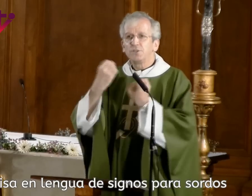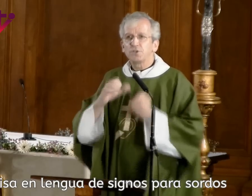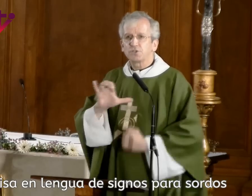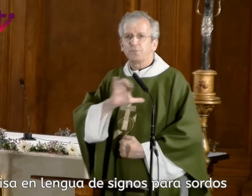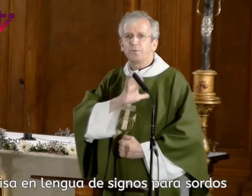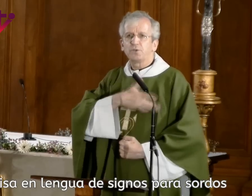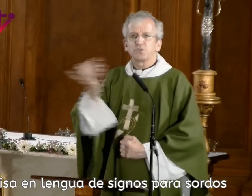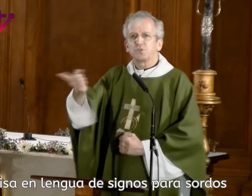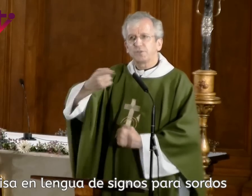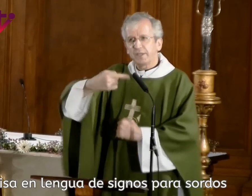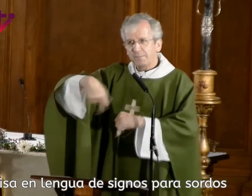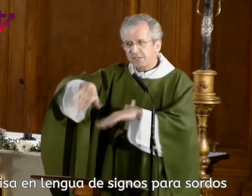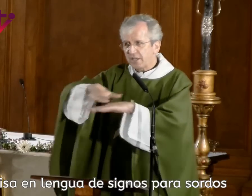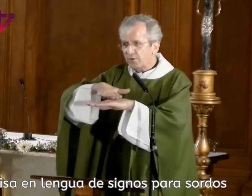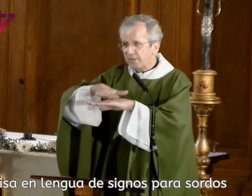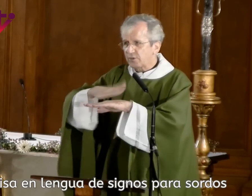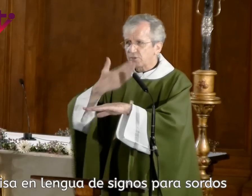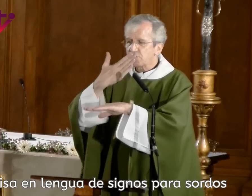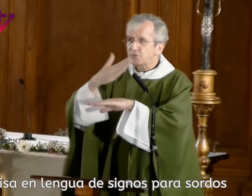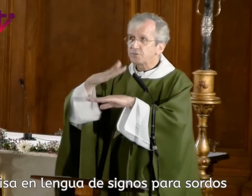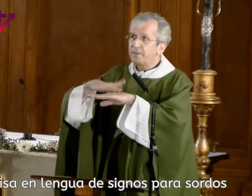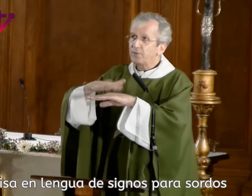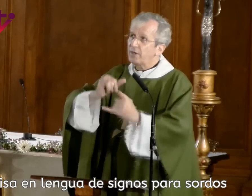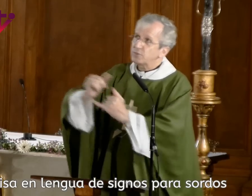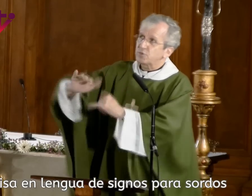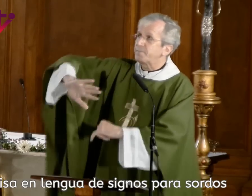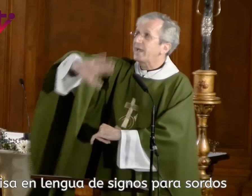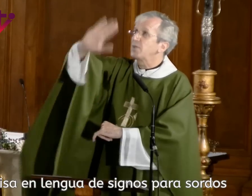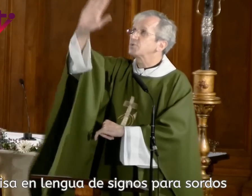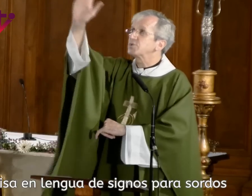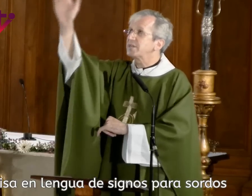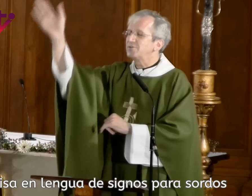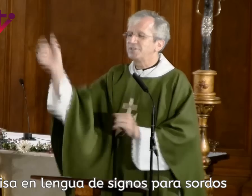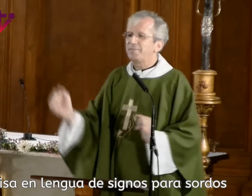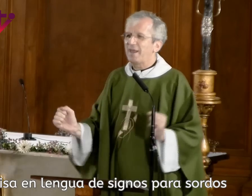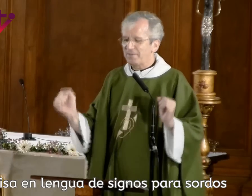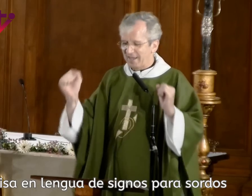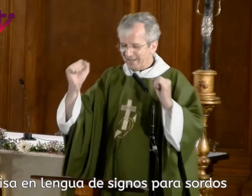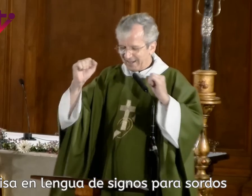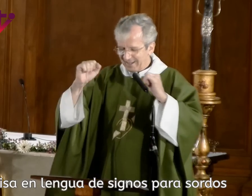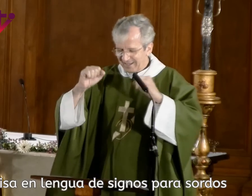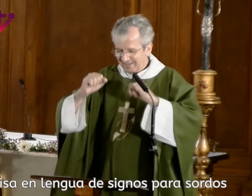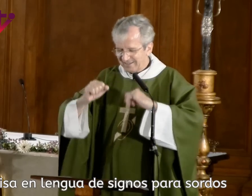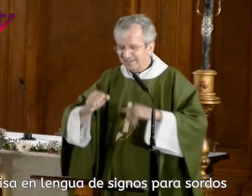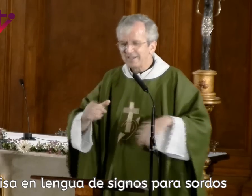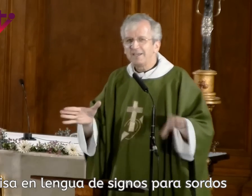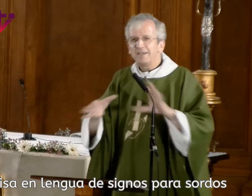Dios Todopoderoso, tenga misericordia de nosotros, perdone nuestros pecados y nos lleve a la vida eterna.